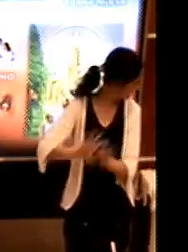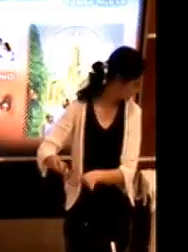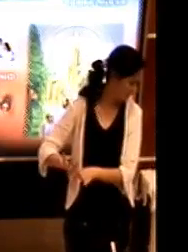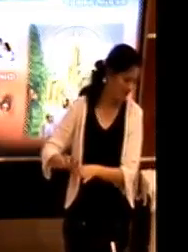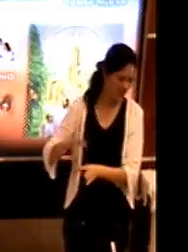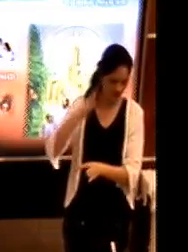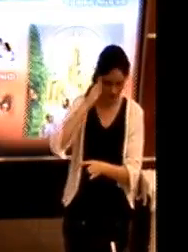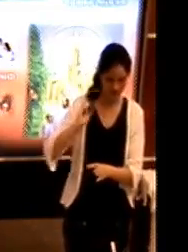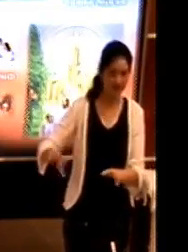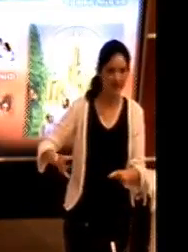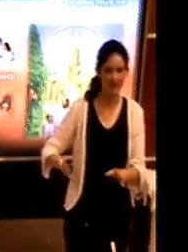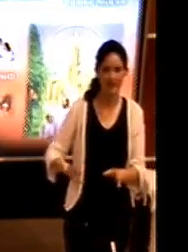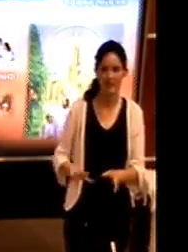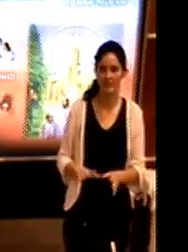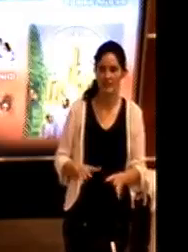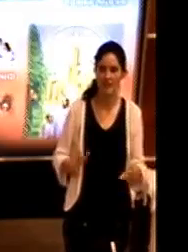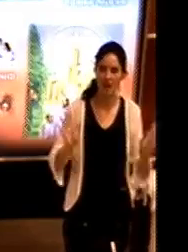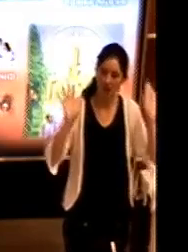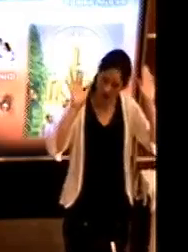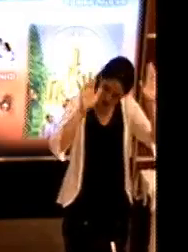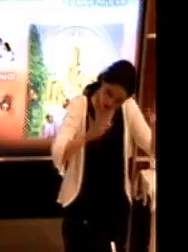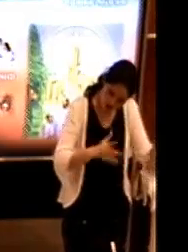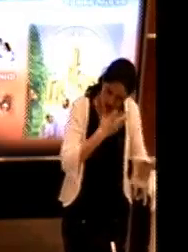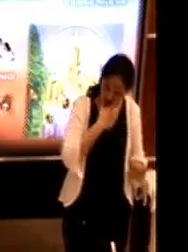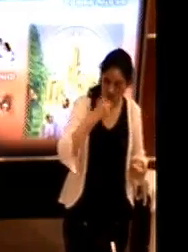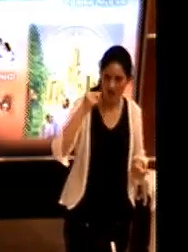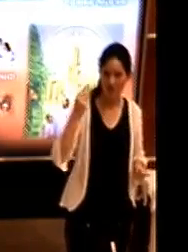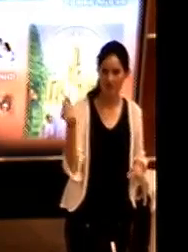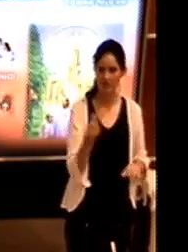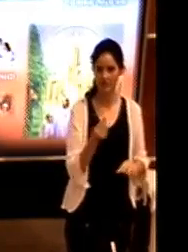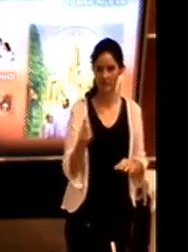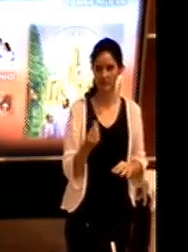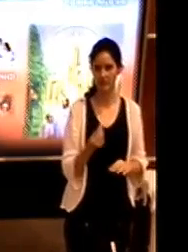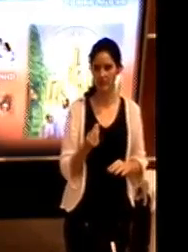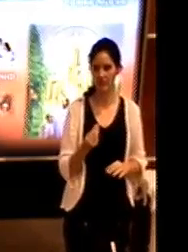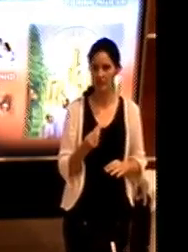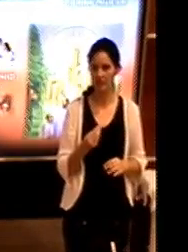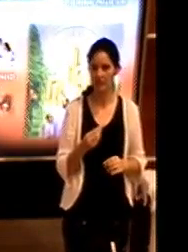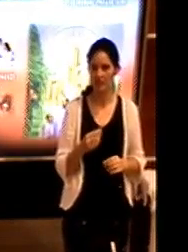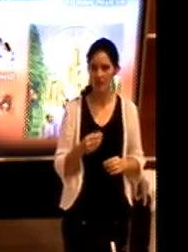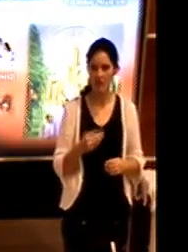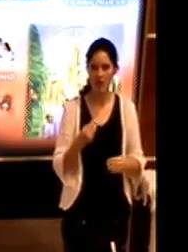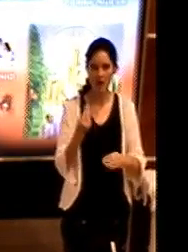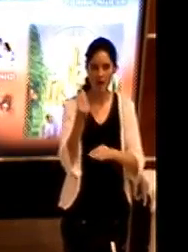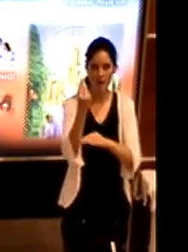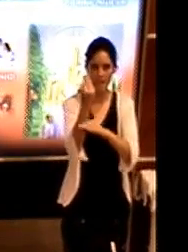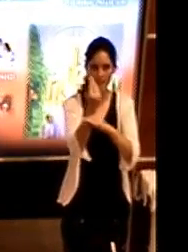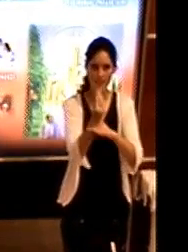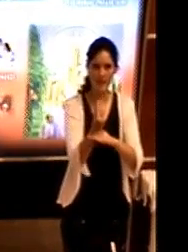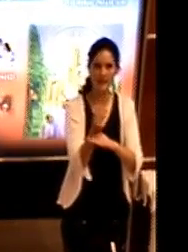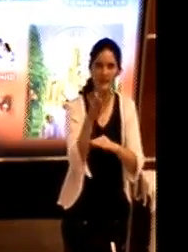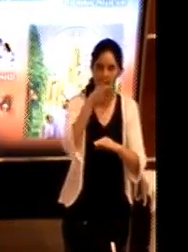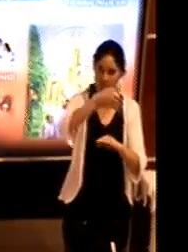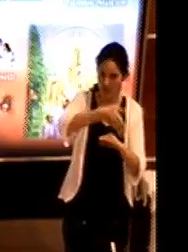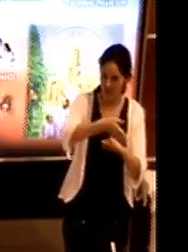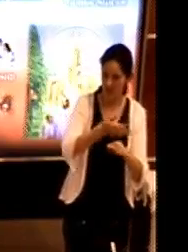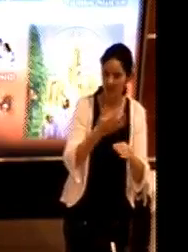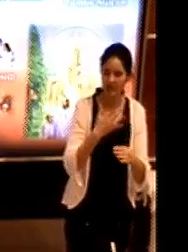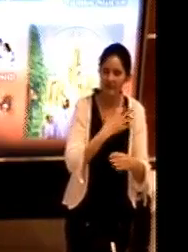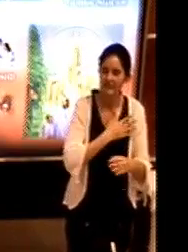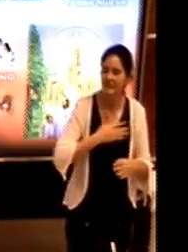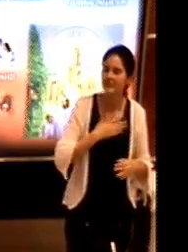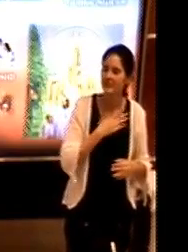para adorar al Todopoderoso y escudriñar la palabra como nunca antes y venir a la presencia de Dios y ciertamente sentiremos la presencia de Dios.